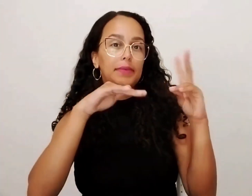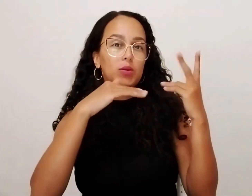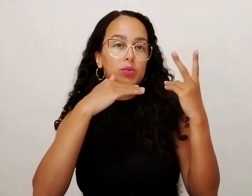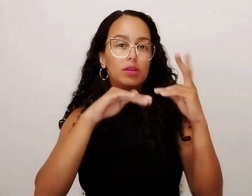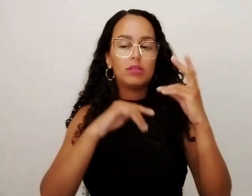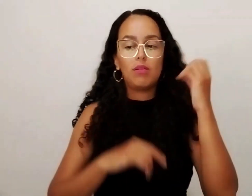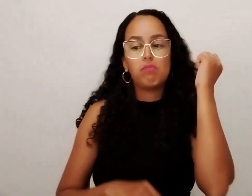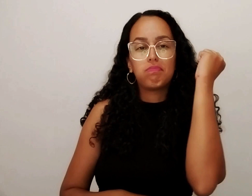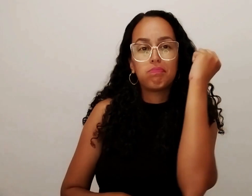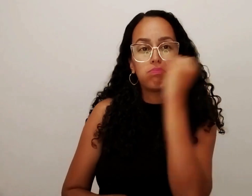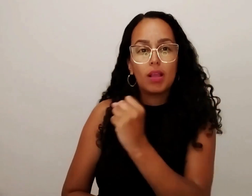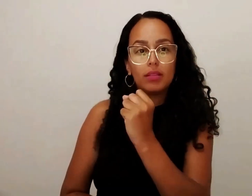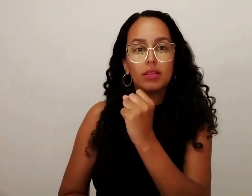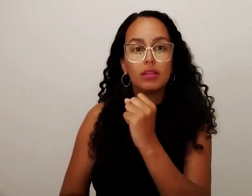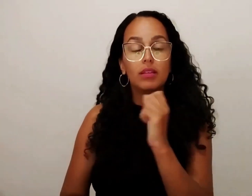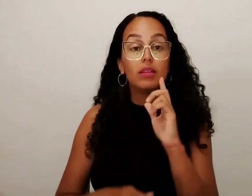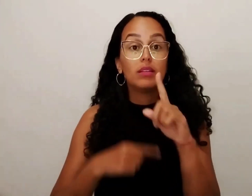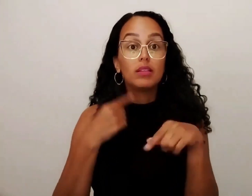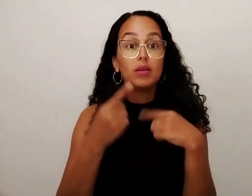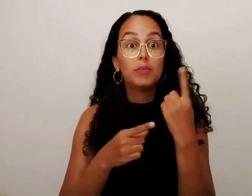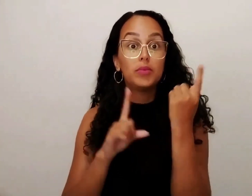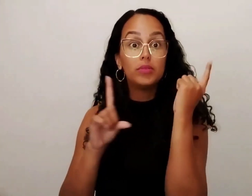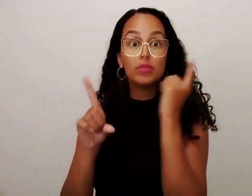Ele e seus irmãos, Jegue,